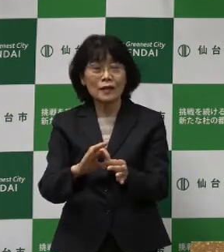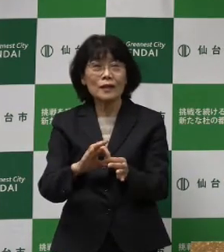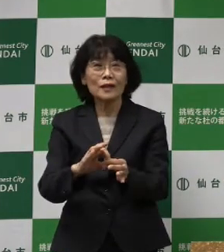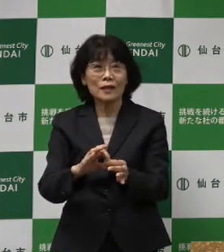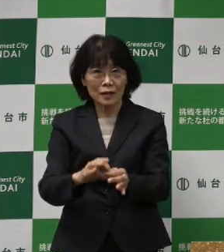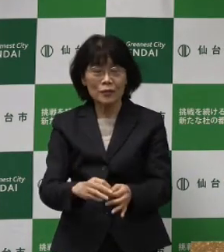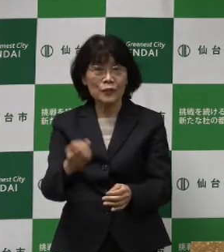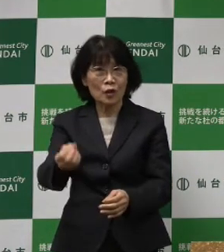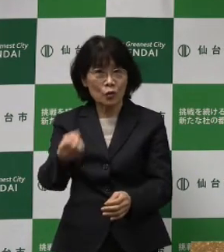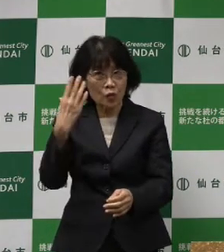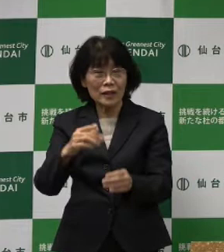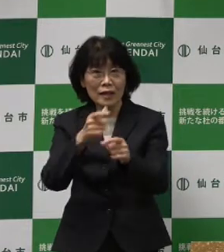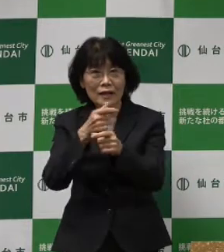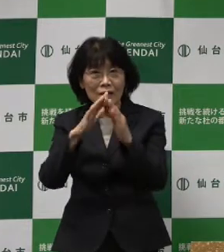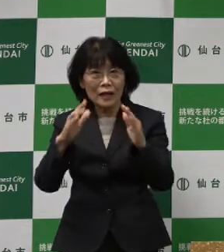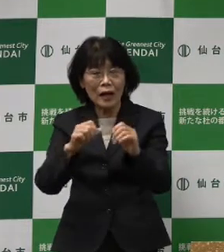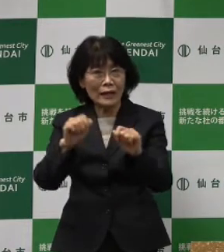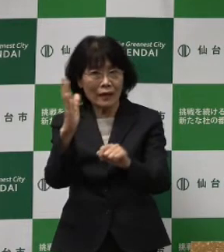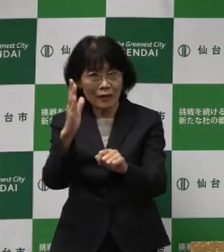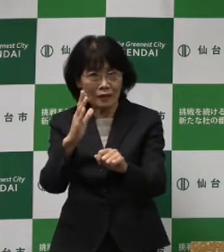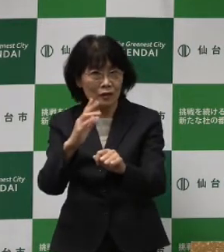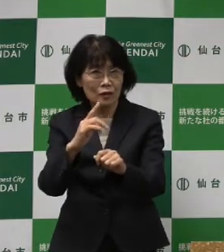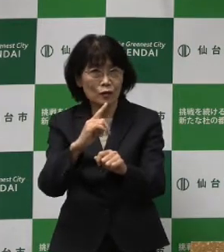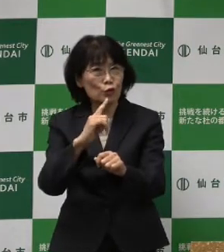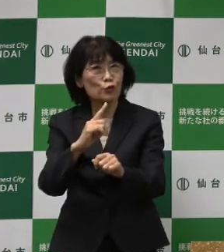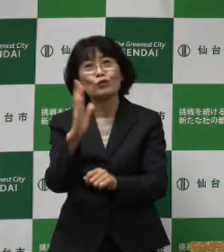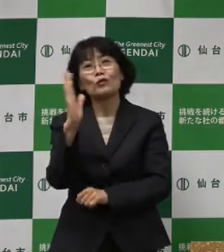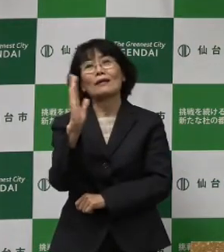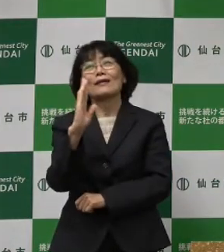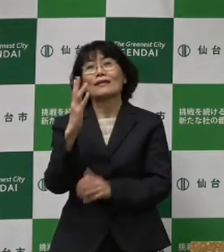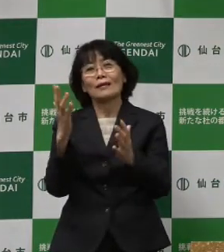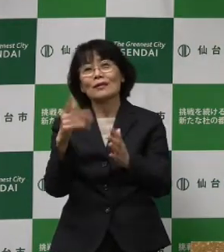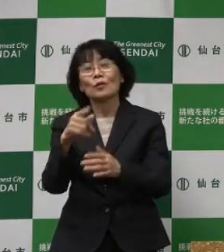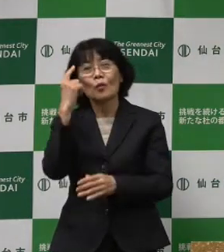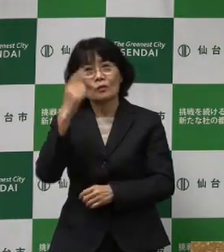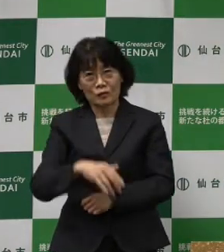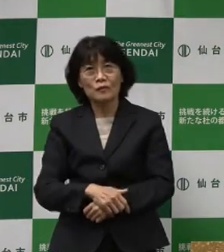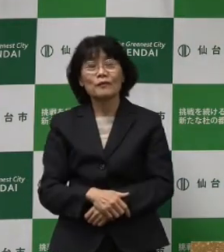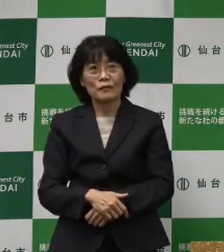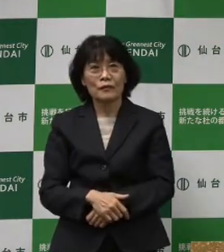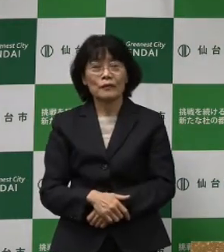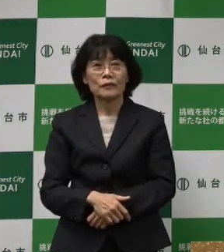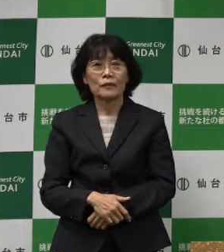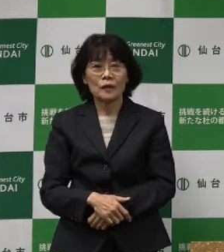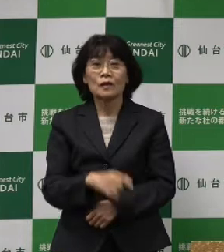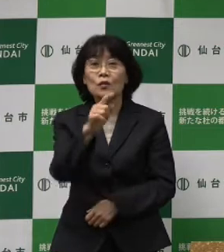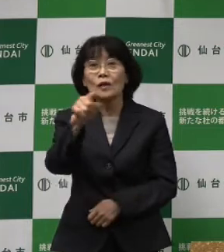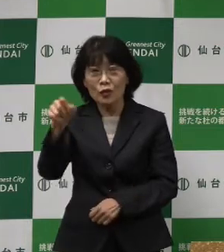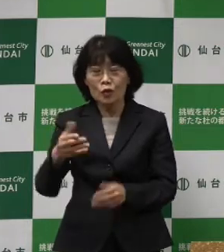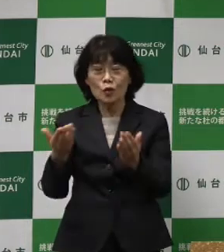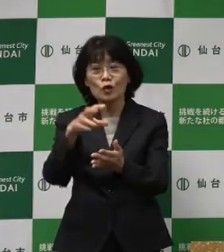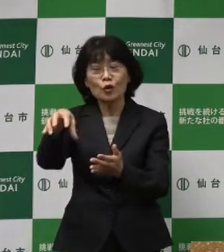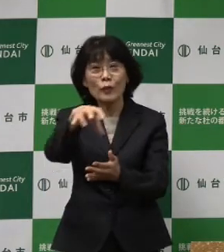やらない方向でというふうなことには今の段階ではならないというふうには思っているところです。でそれぞれの職場でも